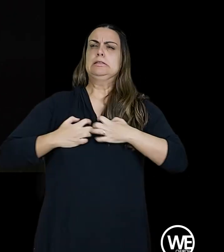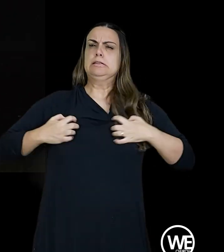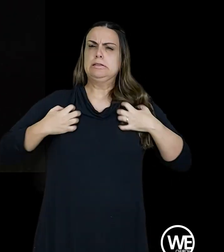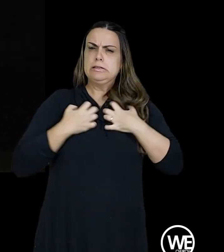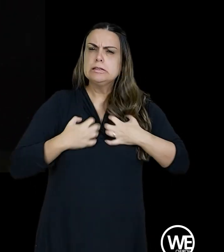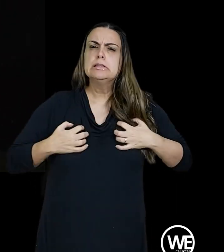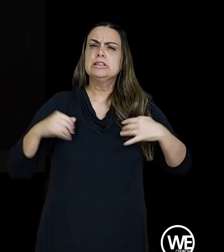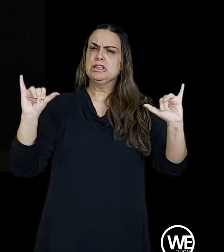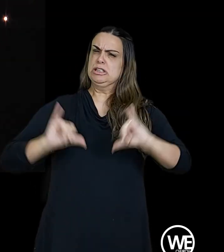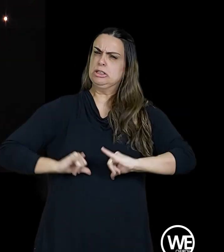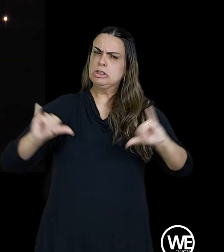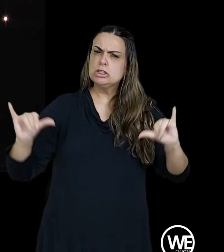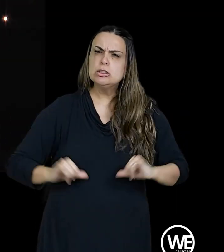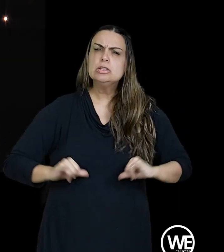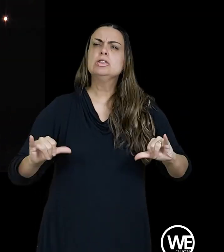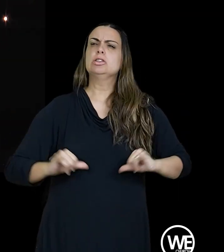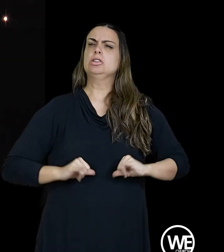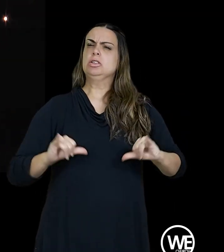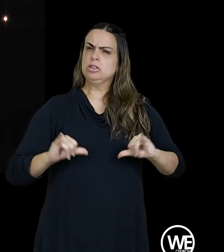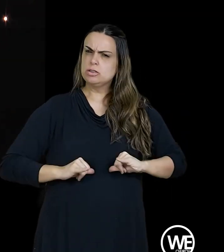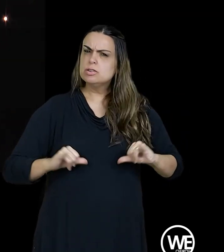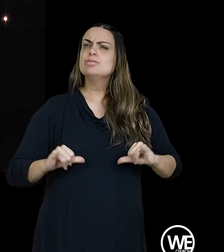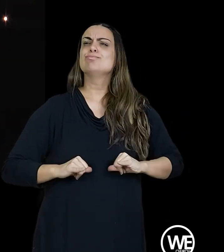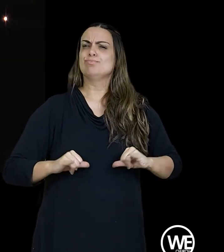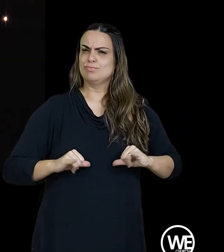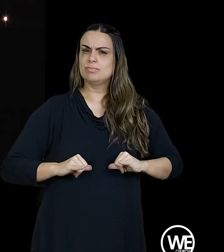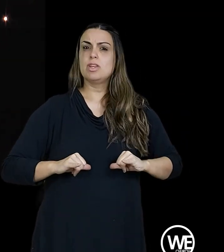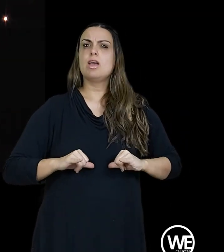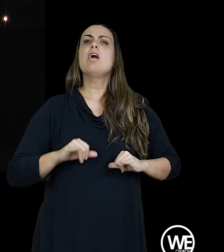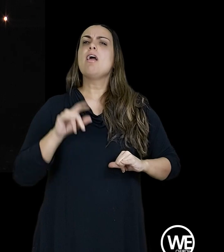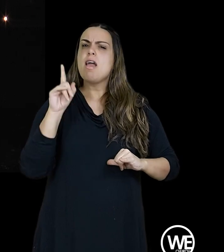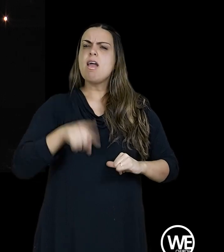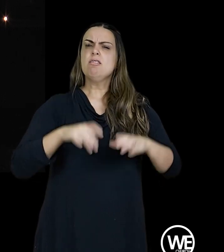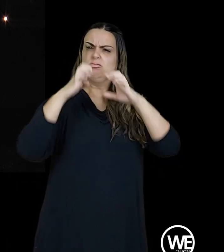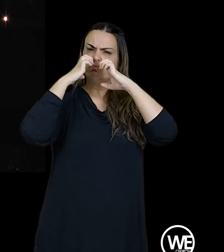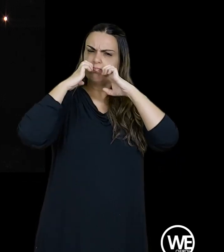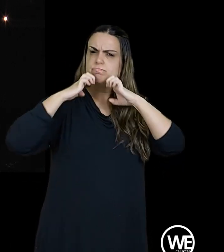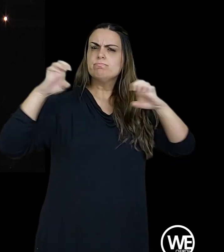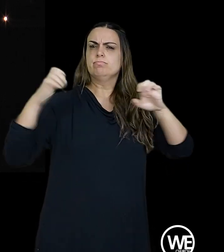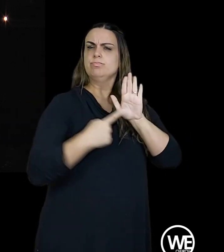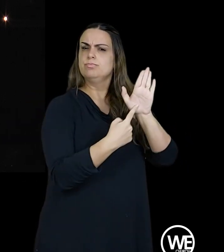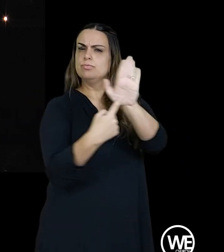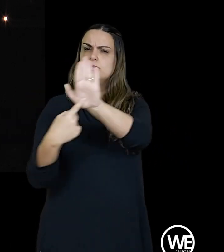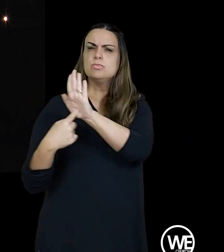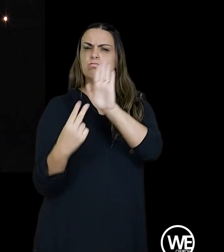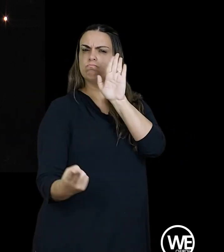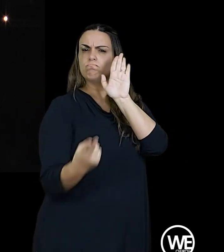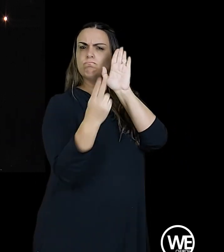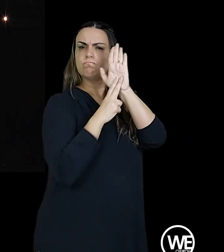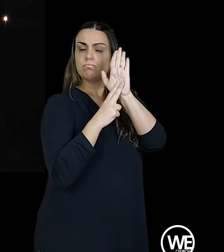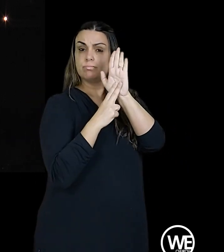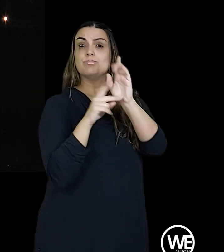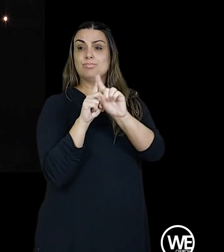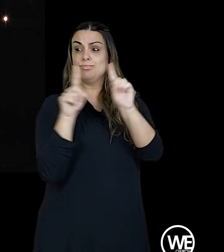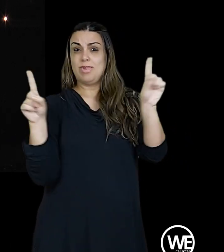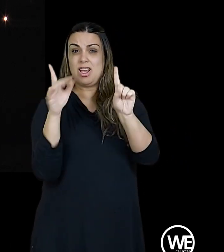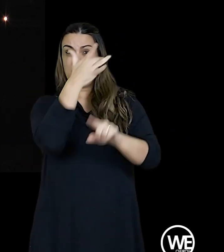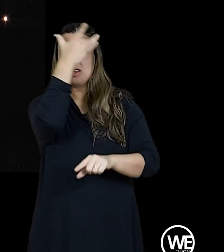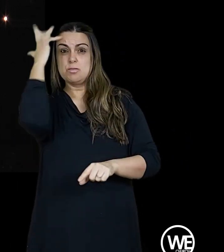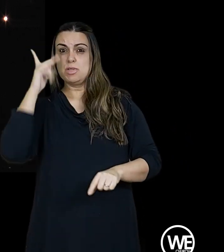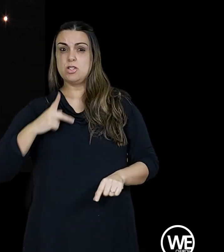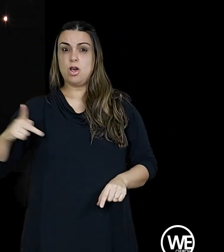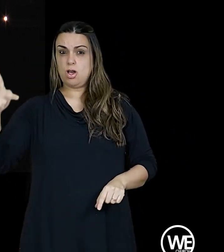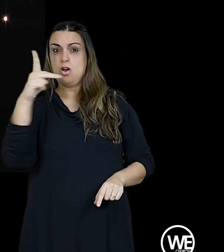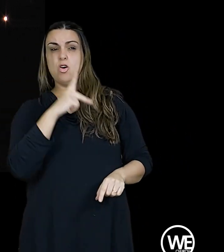se posicionar como porta-voz de Deus, como porta-voz do Evangelho. Ele sofreu algumas retaliações. Da